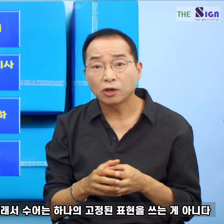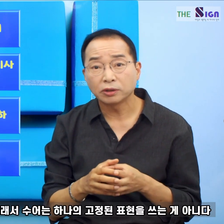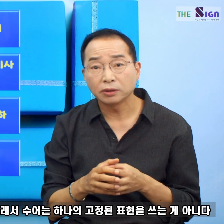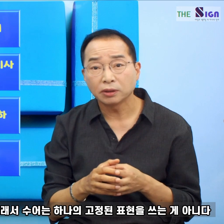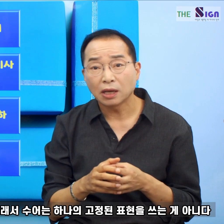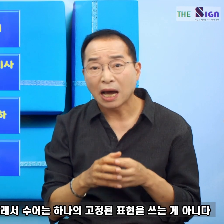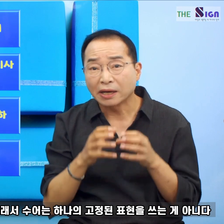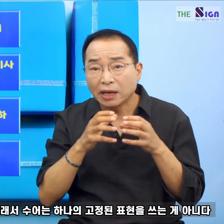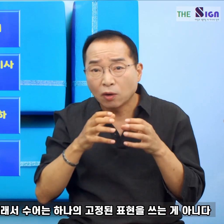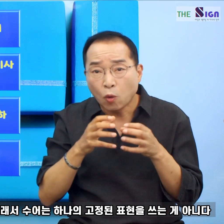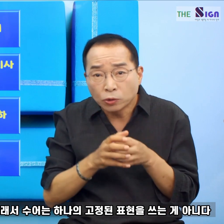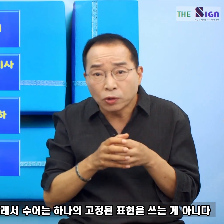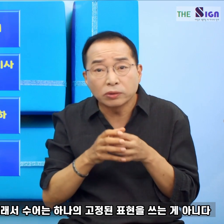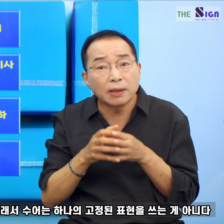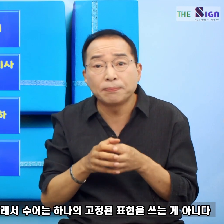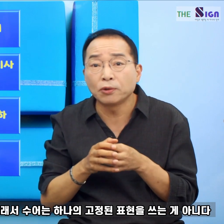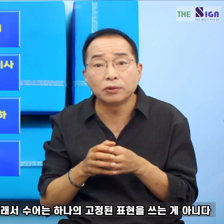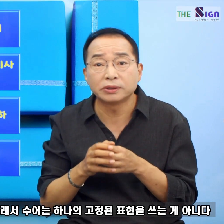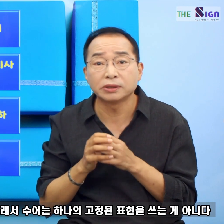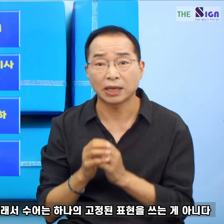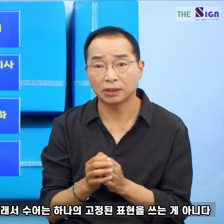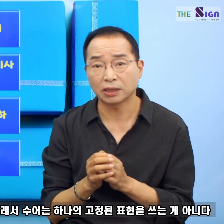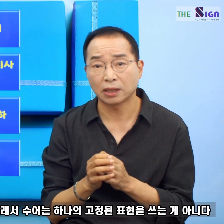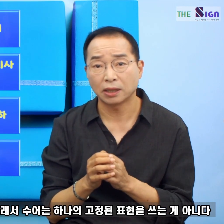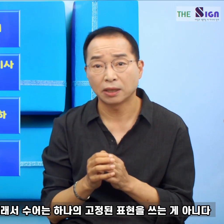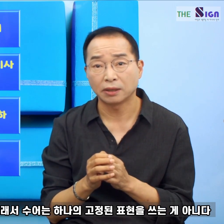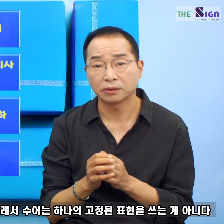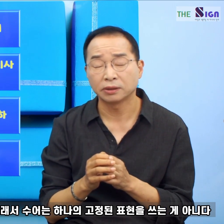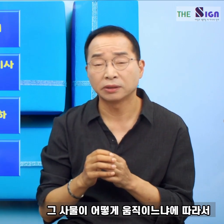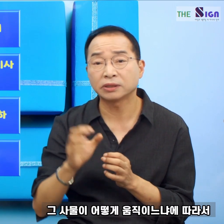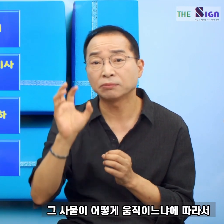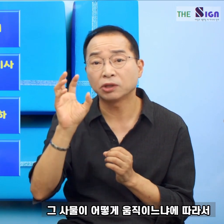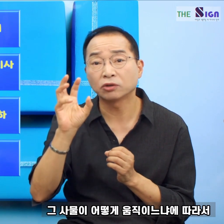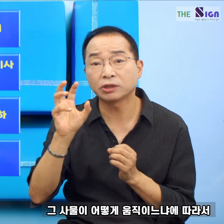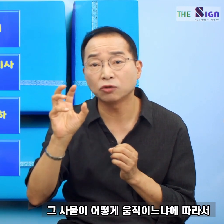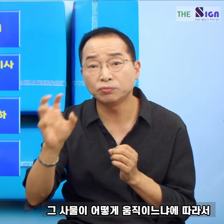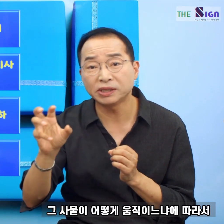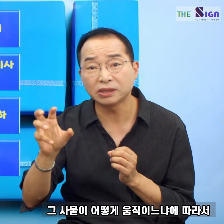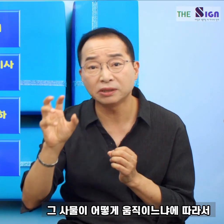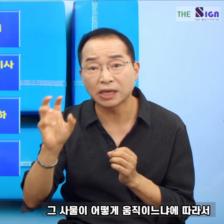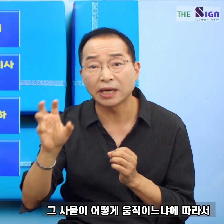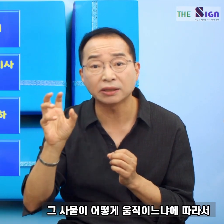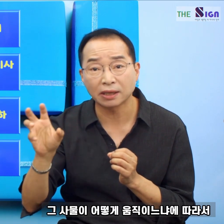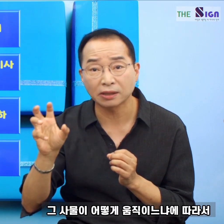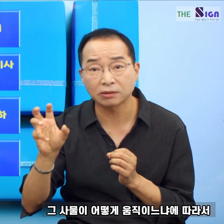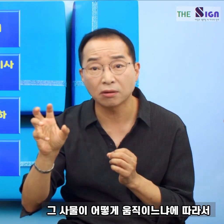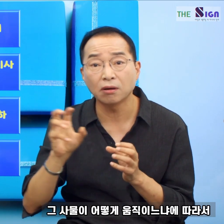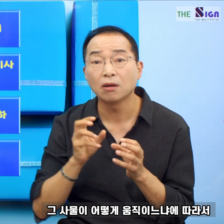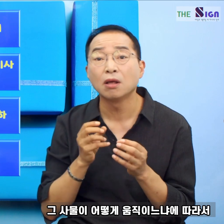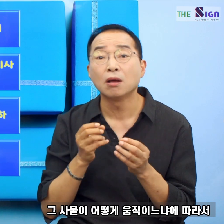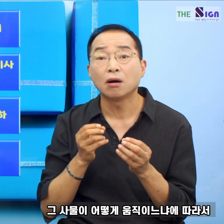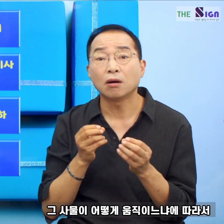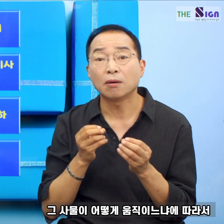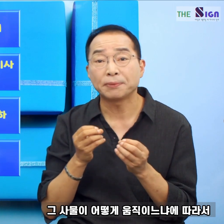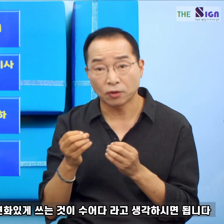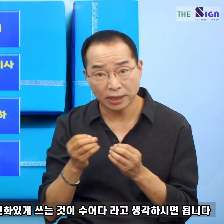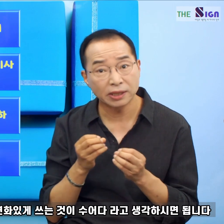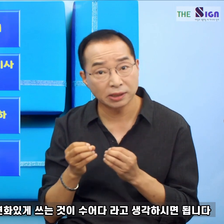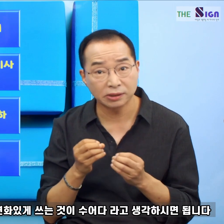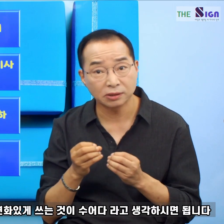수어는 하나의 고정된 표현을 쓰는 게 아니다. 그 사물이 어떻게 움직이느냐에 따라서 변화 있게 쓰는